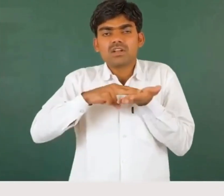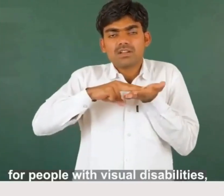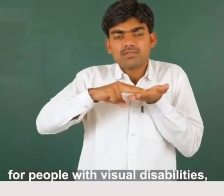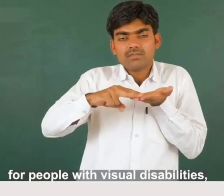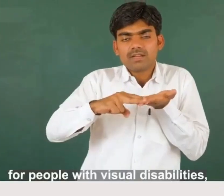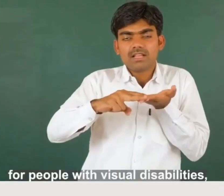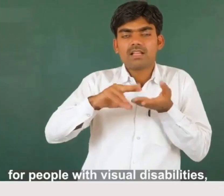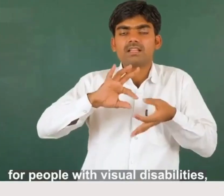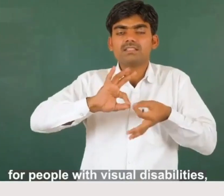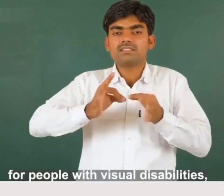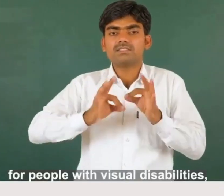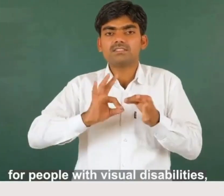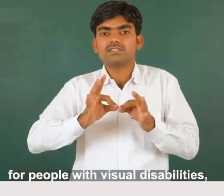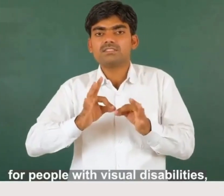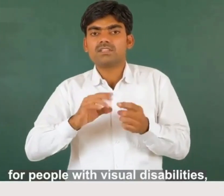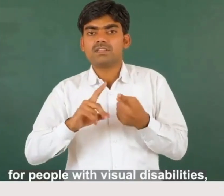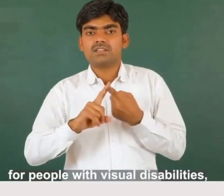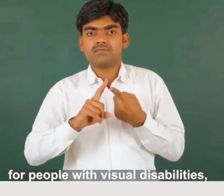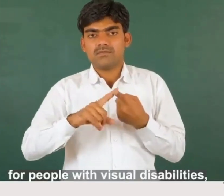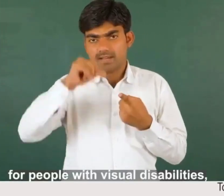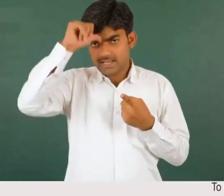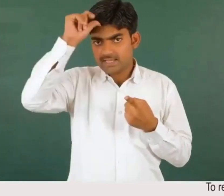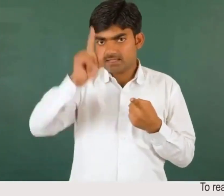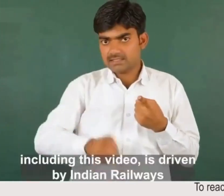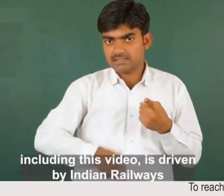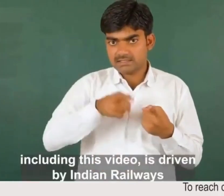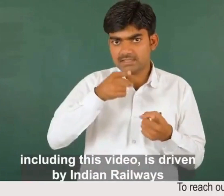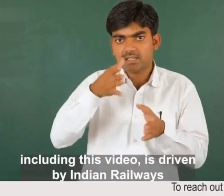सहयोग से संचालित है और अनुप्रिया द्वारा निश्पादित की गई है